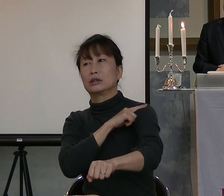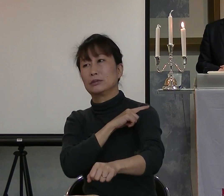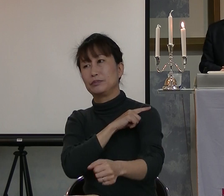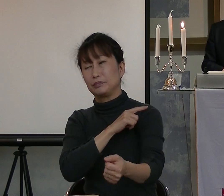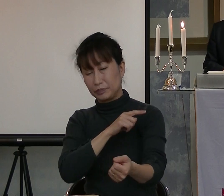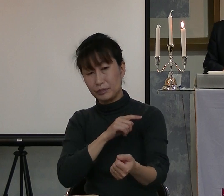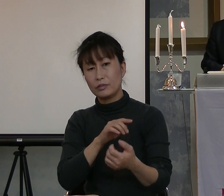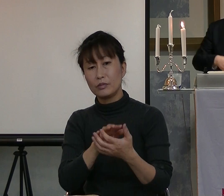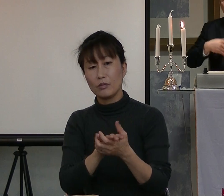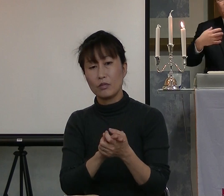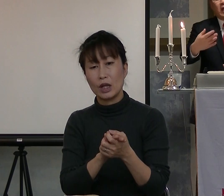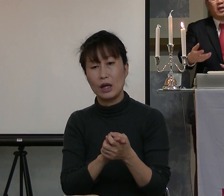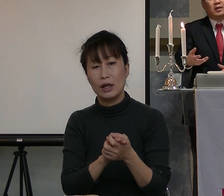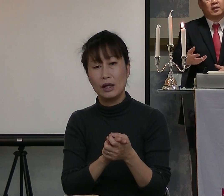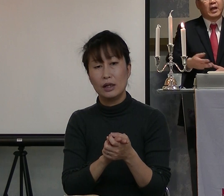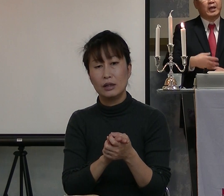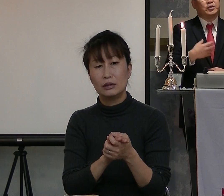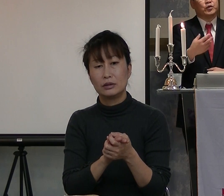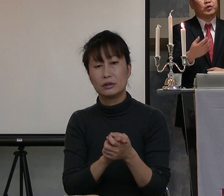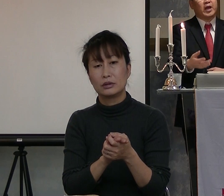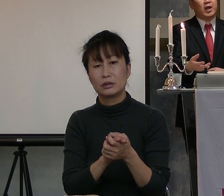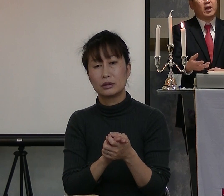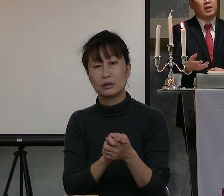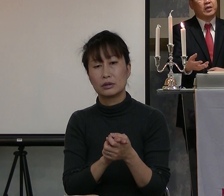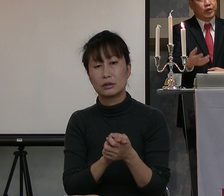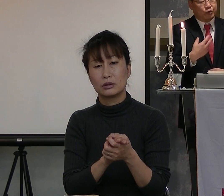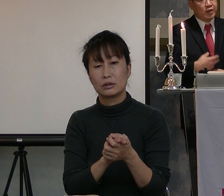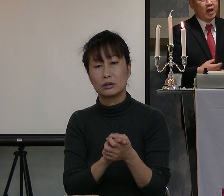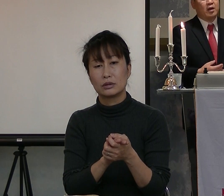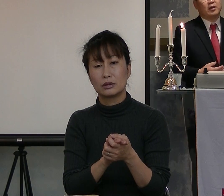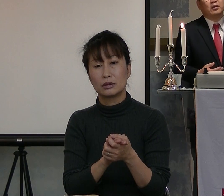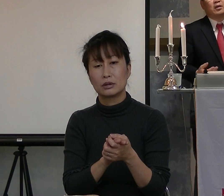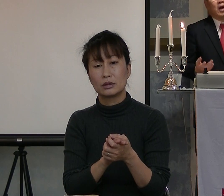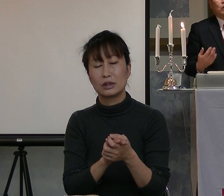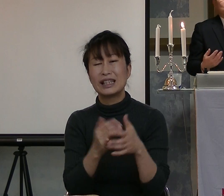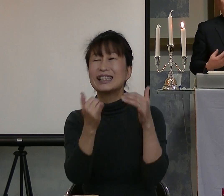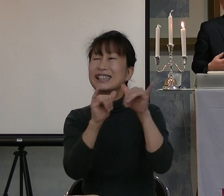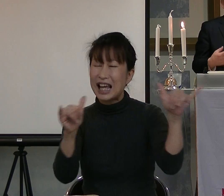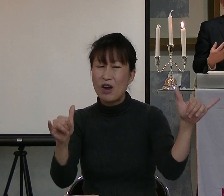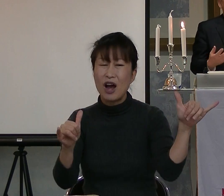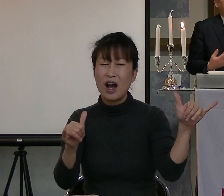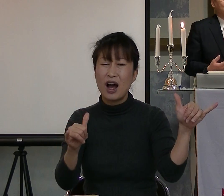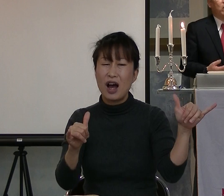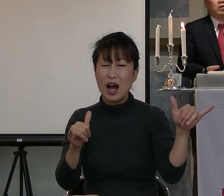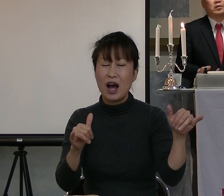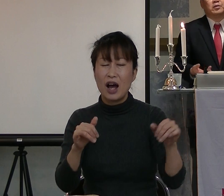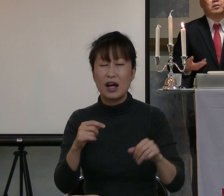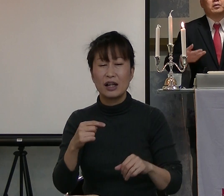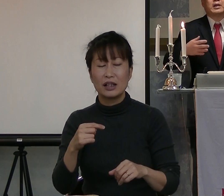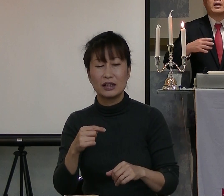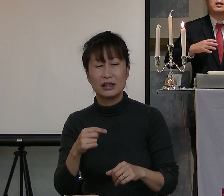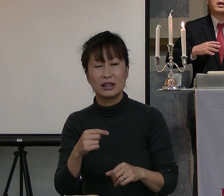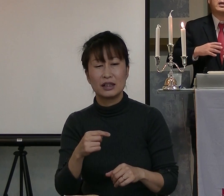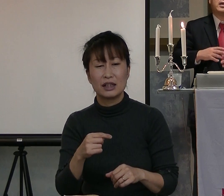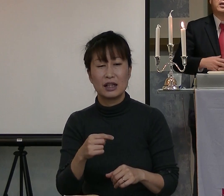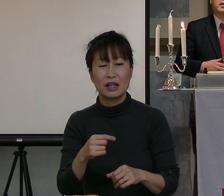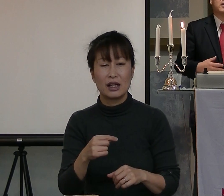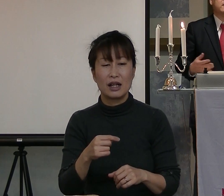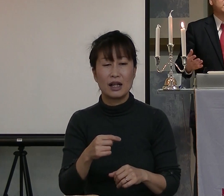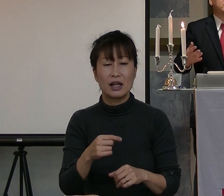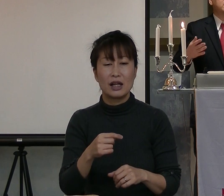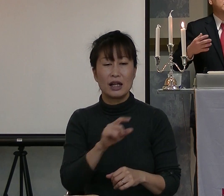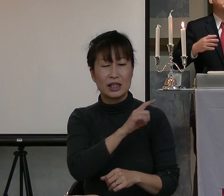間は言葉で感情でいろんな悪徳を体の中